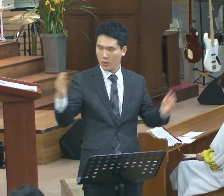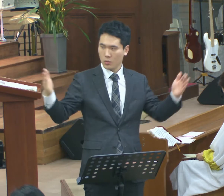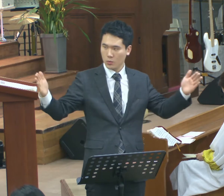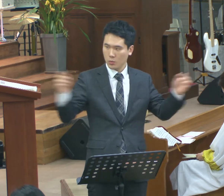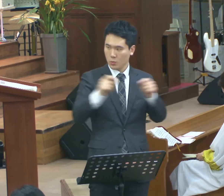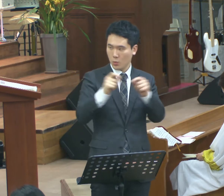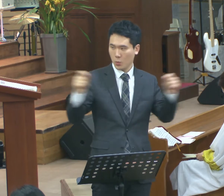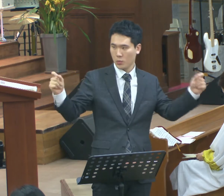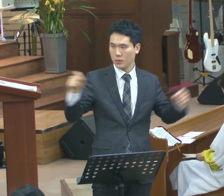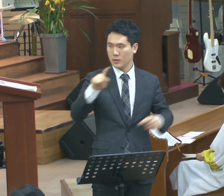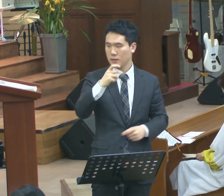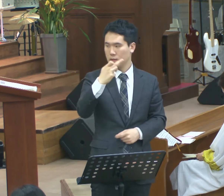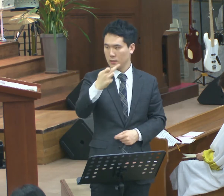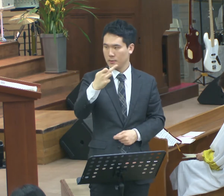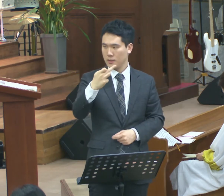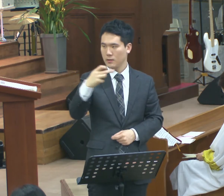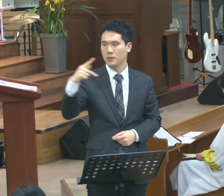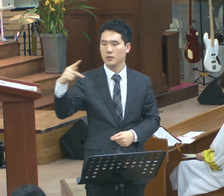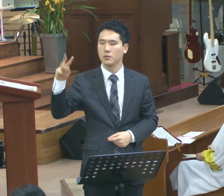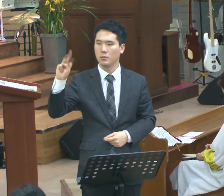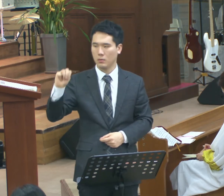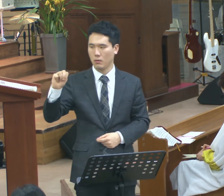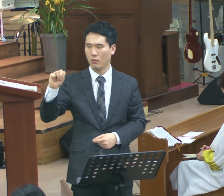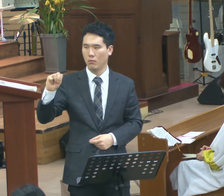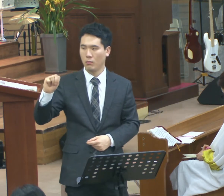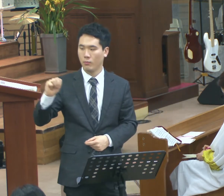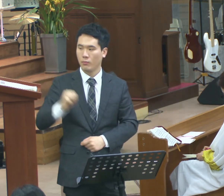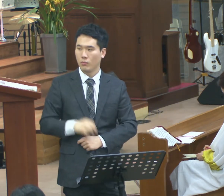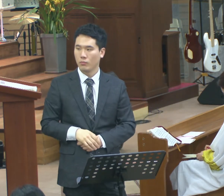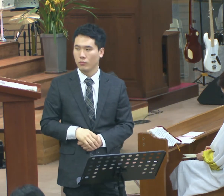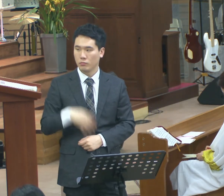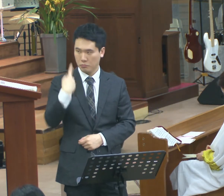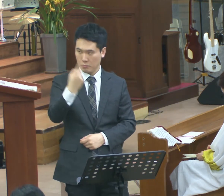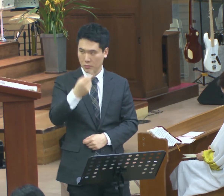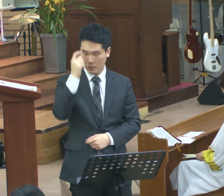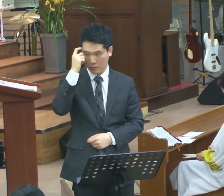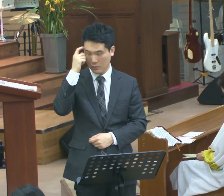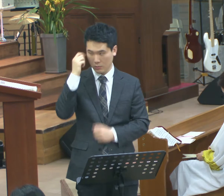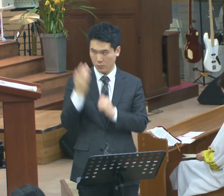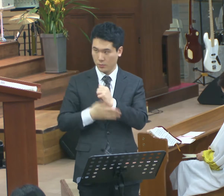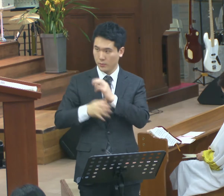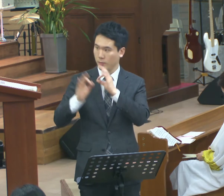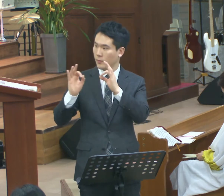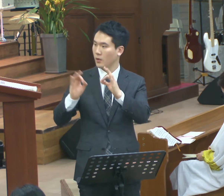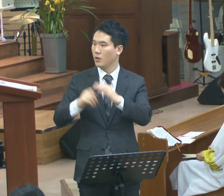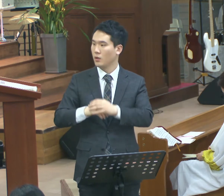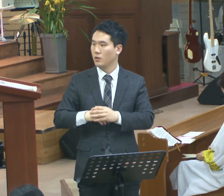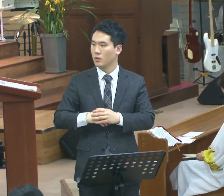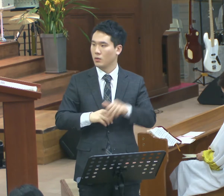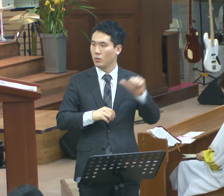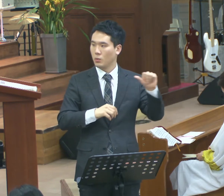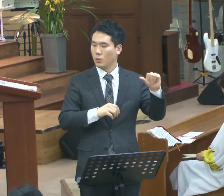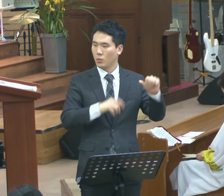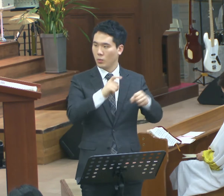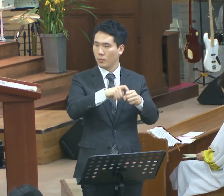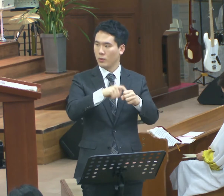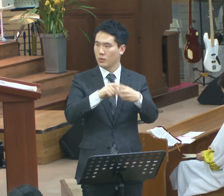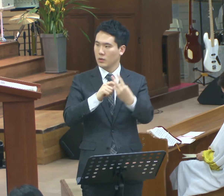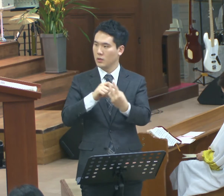불과해요. 그러면 어디서 지금 어디로 가는가 하면 다음 사진을 보시면 저기 오병이어의 교회가 있어요. 오병이어